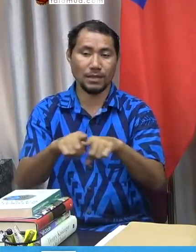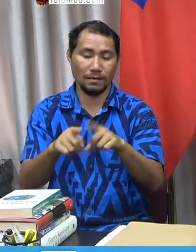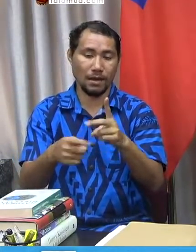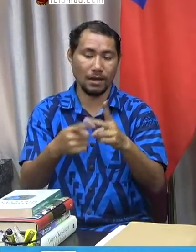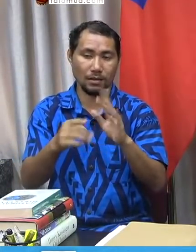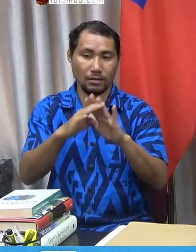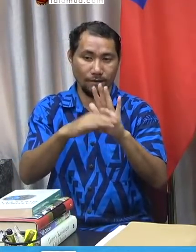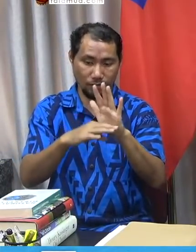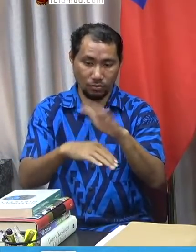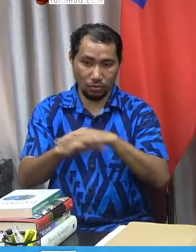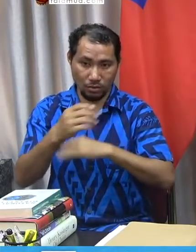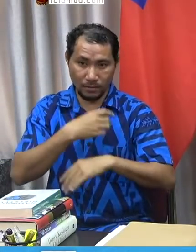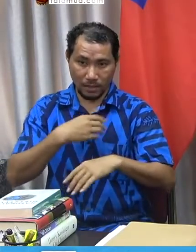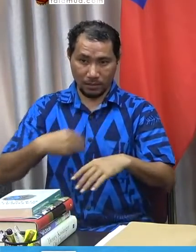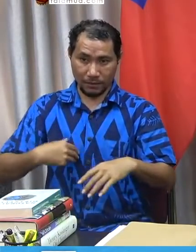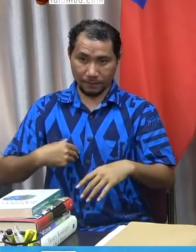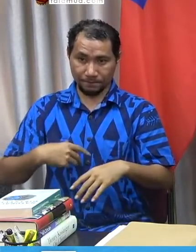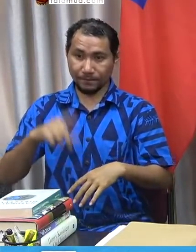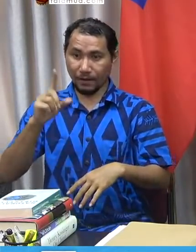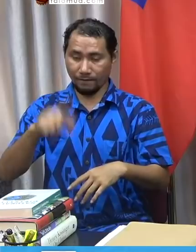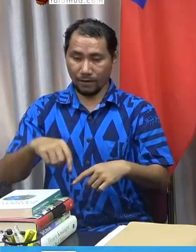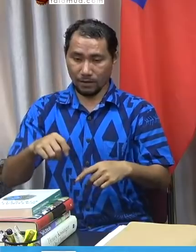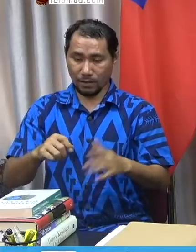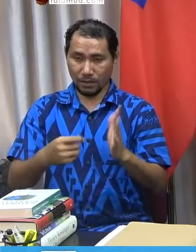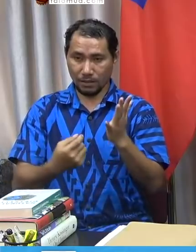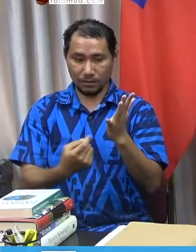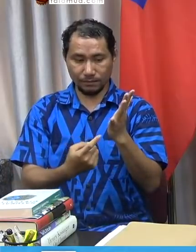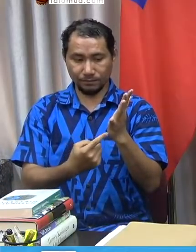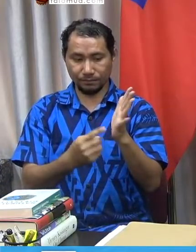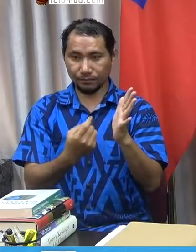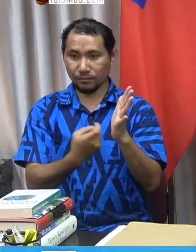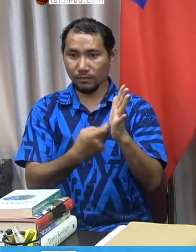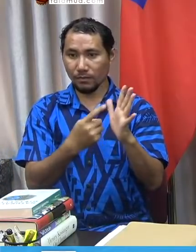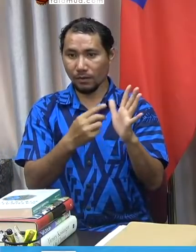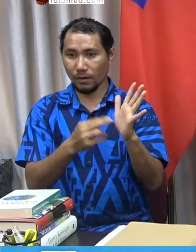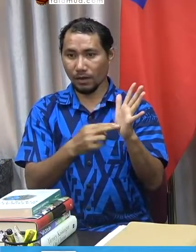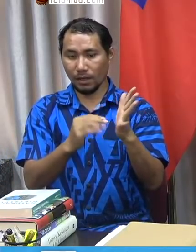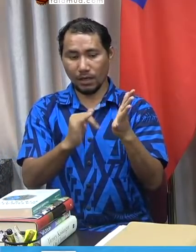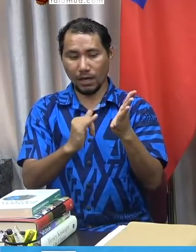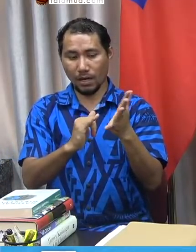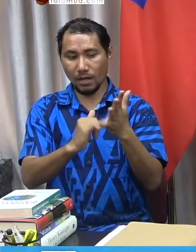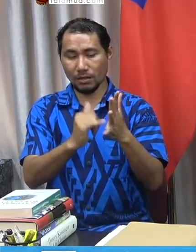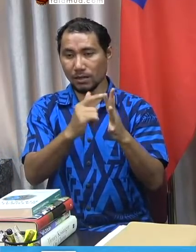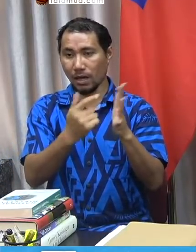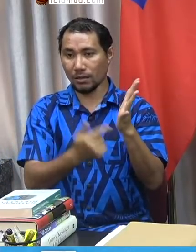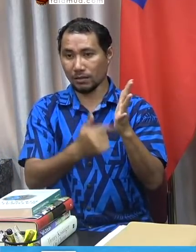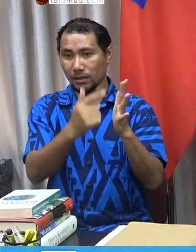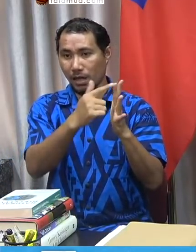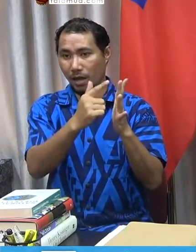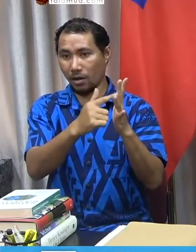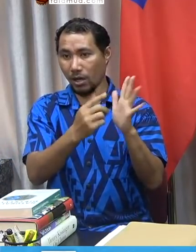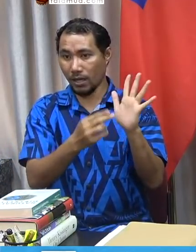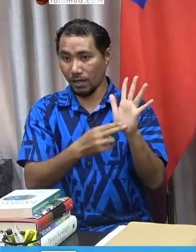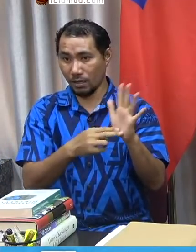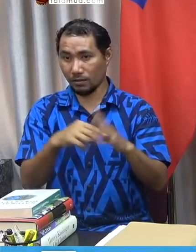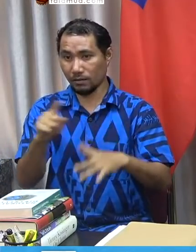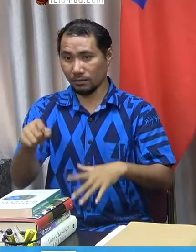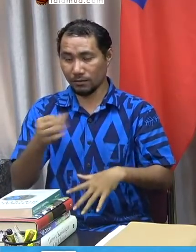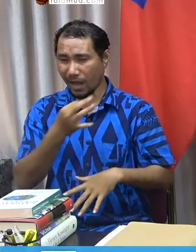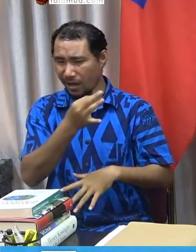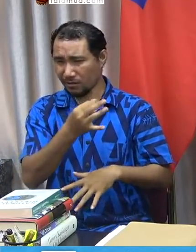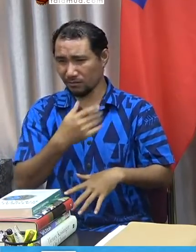whai lava transitional provisions a wau leiroa o lale mea wa le whai ai le mea lea ai mai